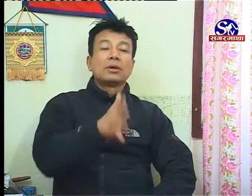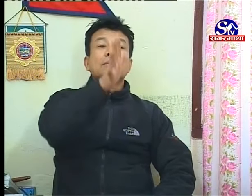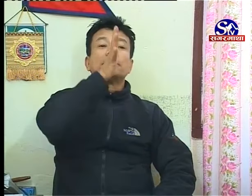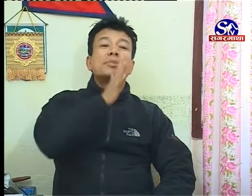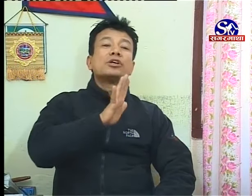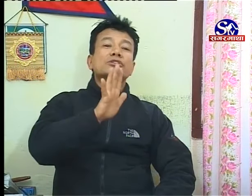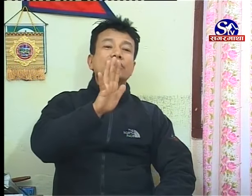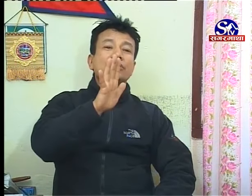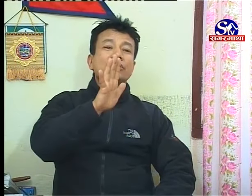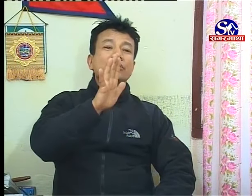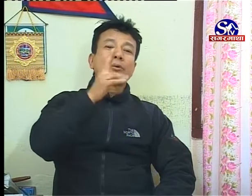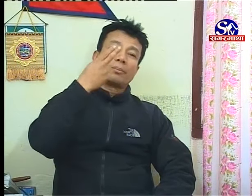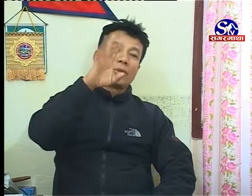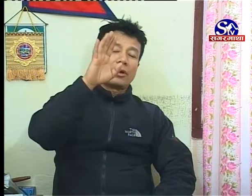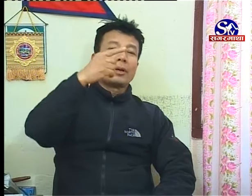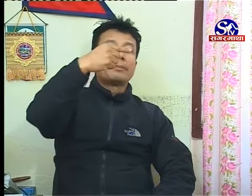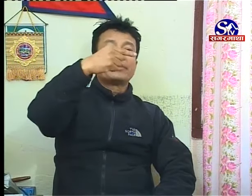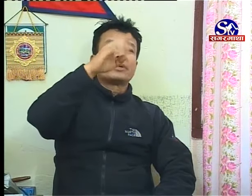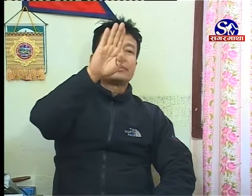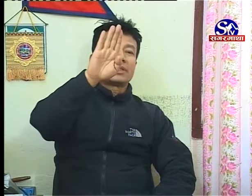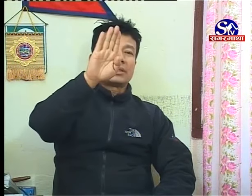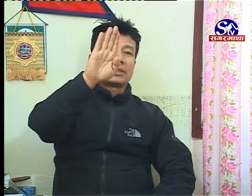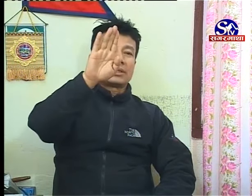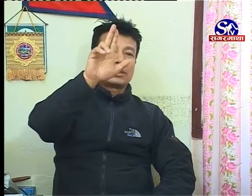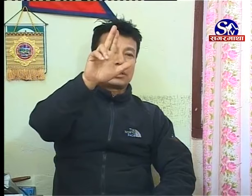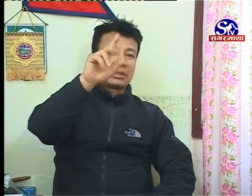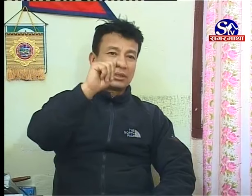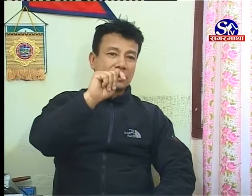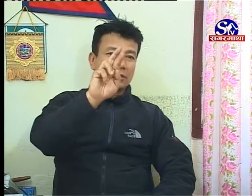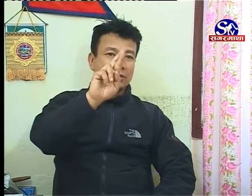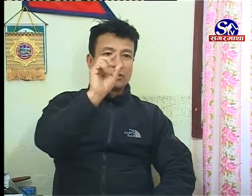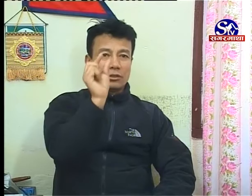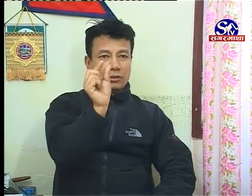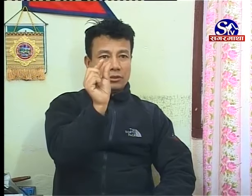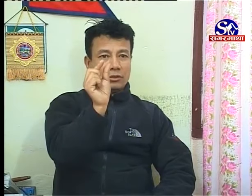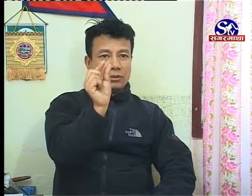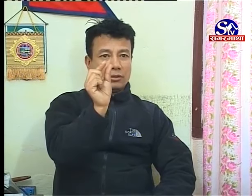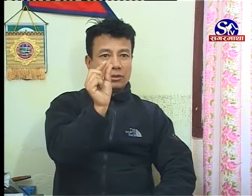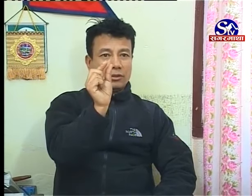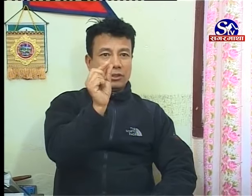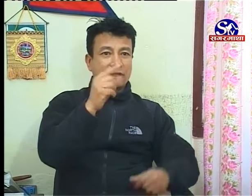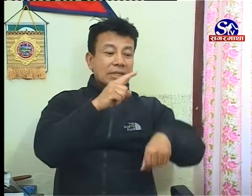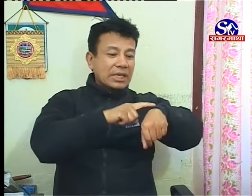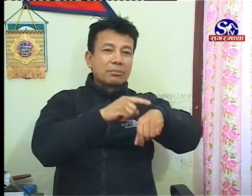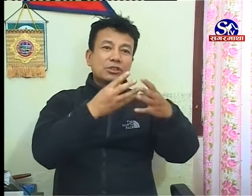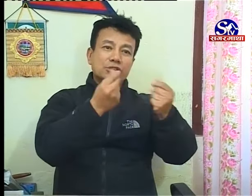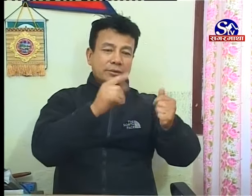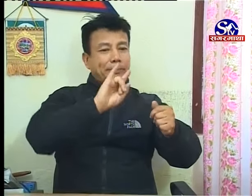नहुने, जस्तो 5 वर्षपछि लाइसेन्सको अब मिति सकेर नवीकरण गर्नुपर्ने अवस्था हुन्छ, त्यो अवस्थामा चाहिँ